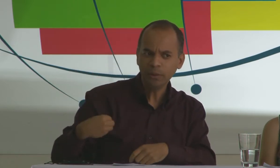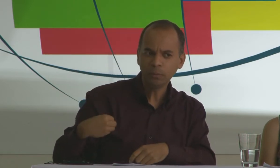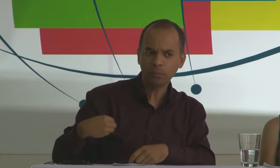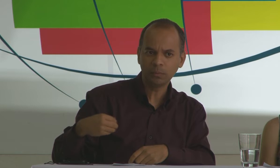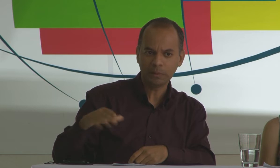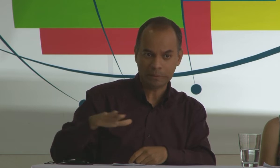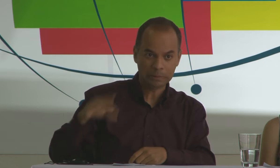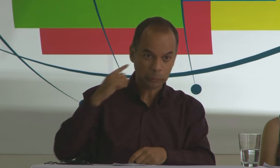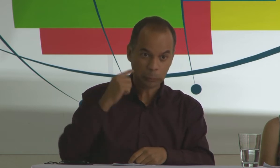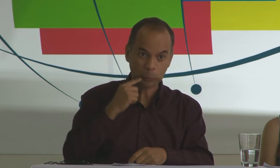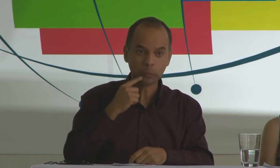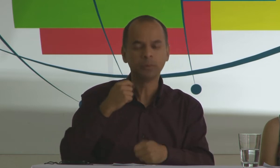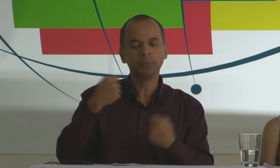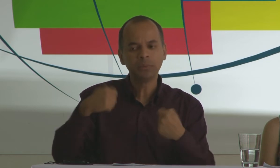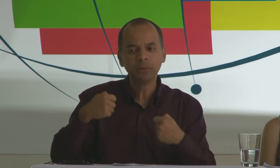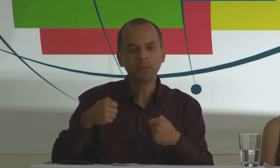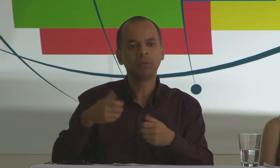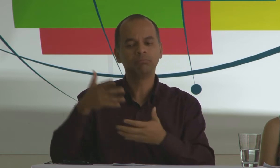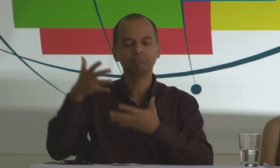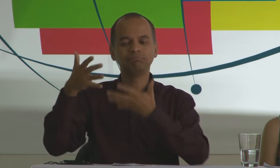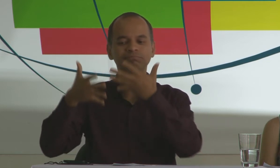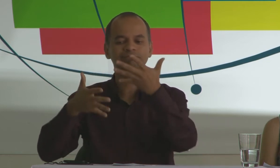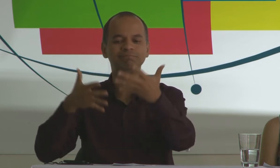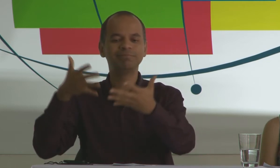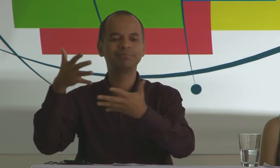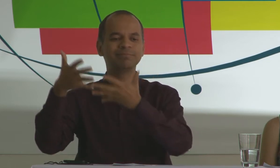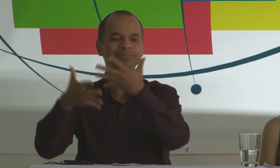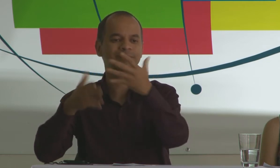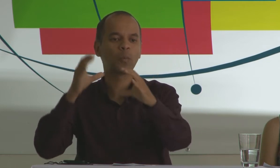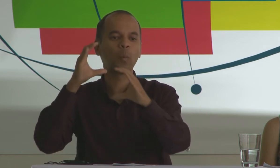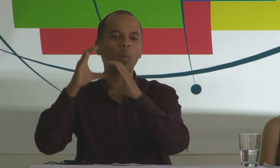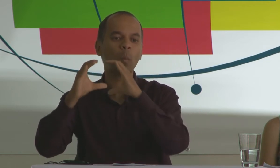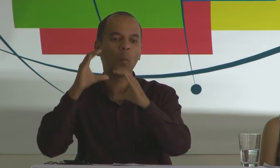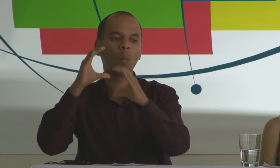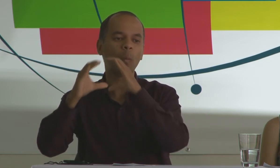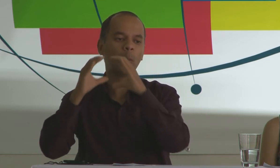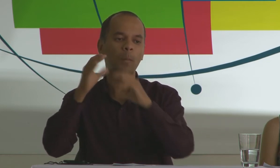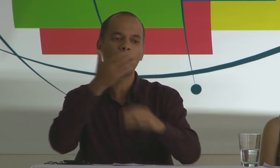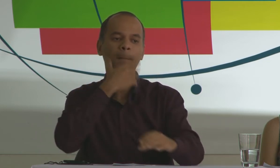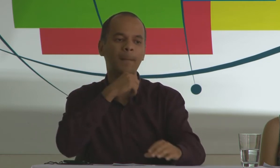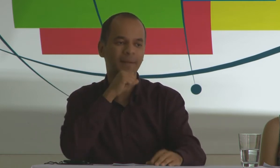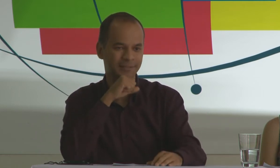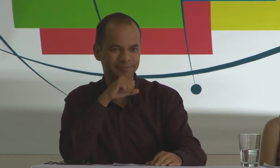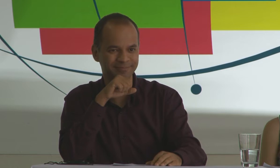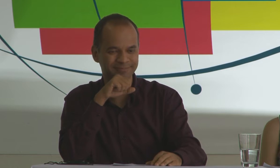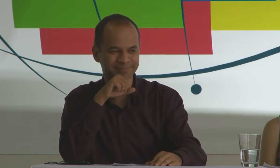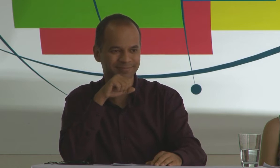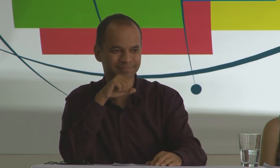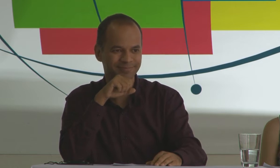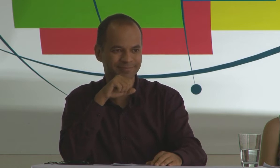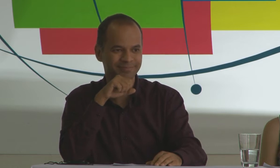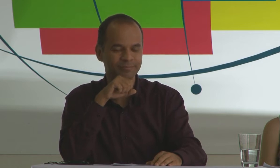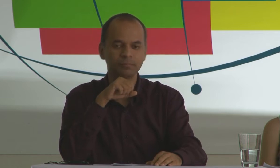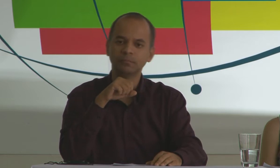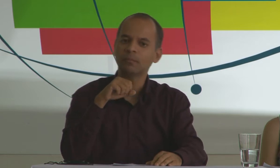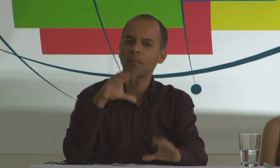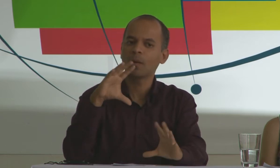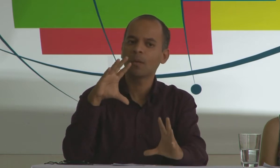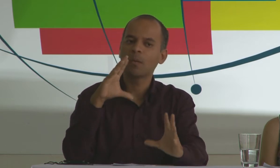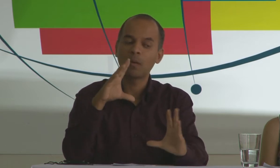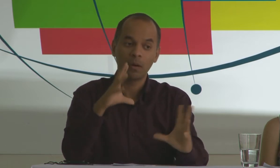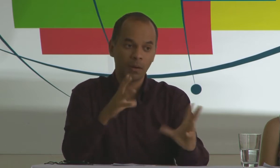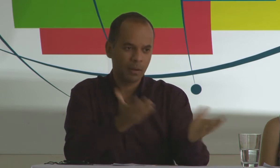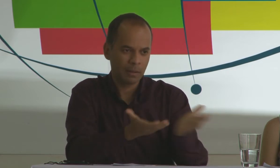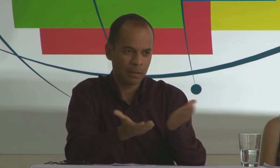ser levadas em consideração. Né? Quando seu filho nasce surdo, por exemplo, é natural que ele sinalize, que ele comunique em sinais e que faça